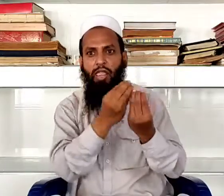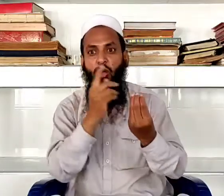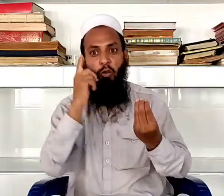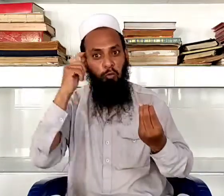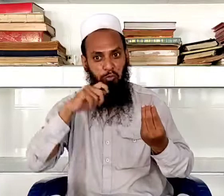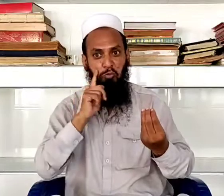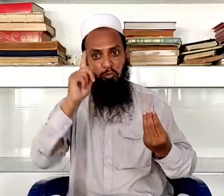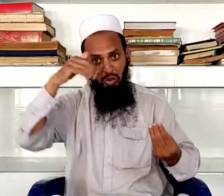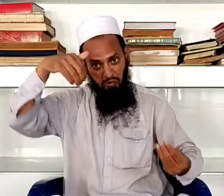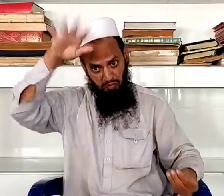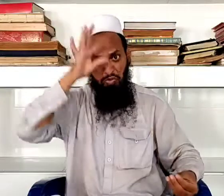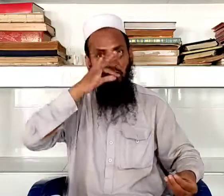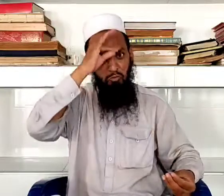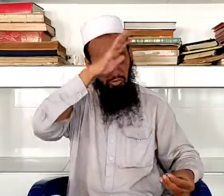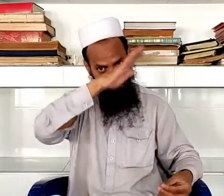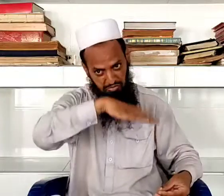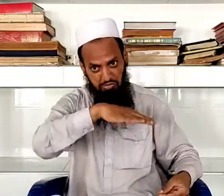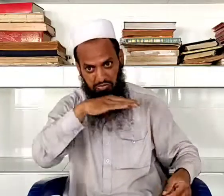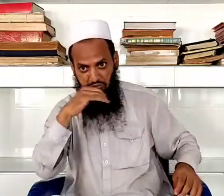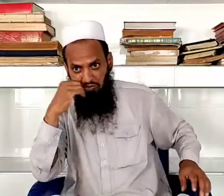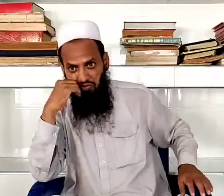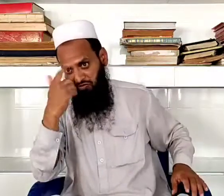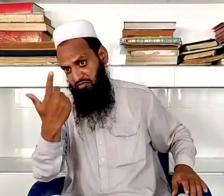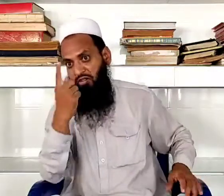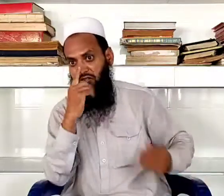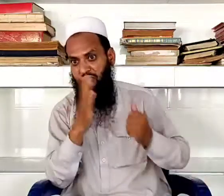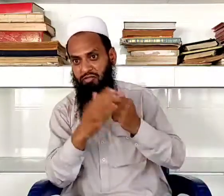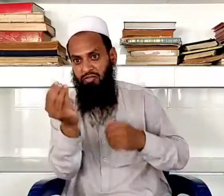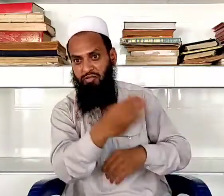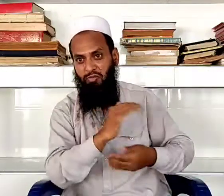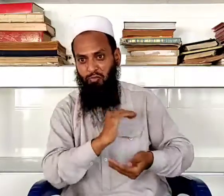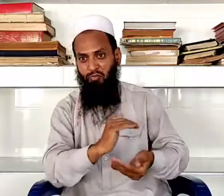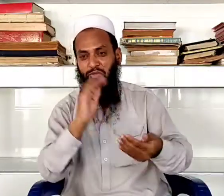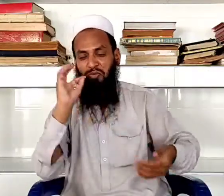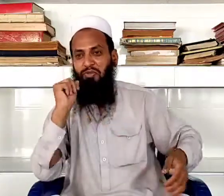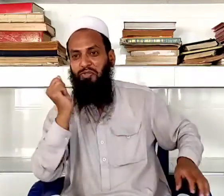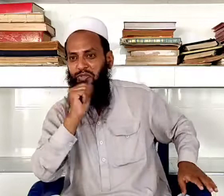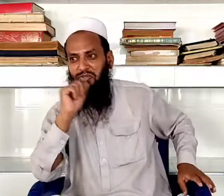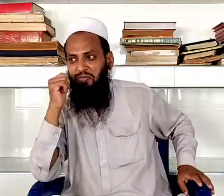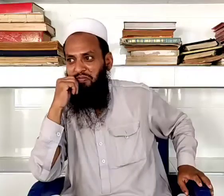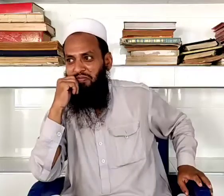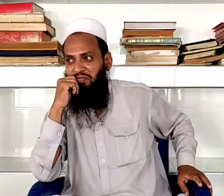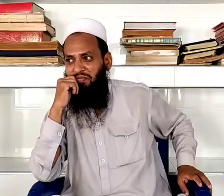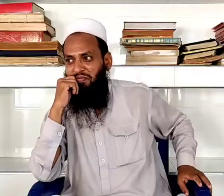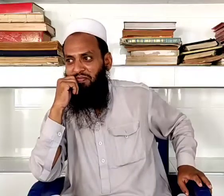रजी अल्लाह तआला अन्हा जनाबे अली मुर्तदा रजी अल्लाह तआला अन्हा के निकाह के अंदर